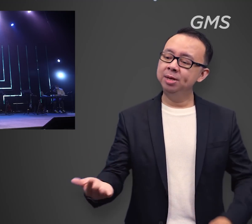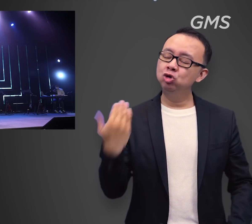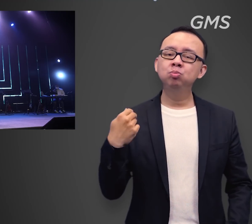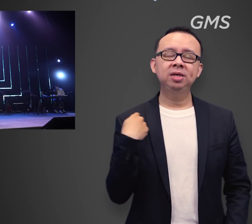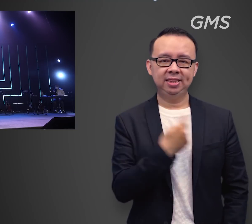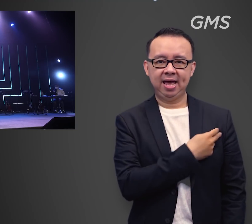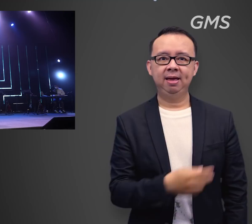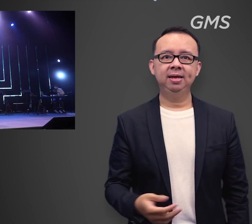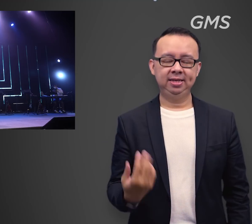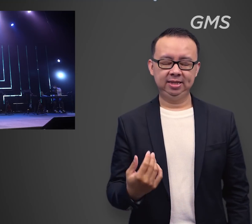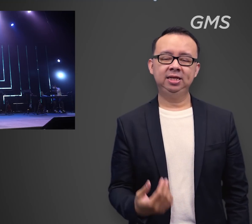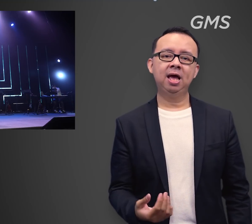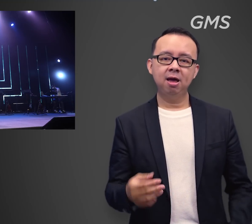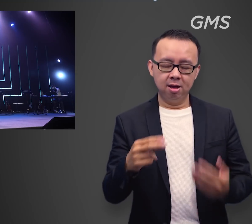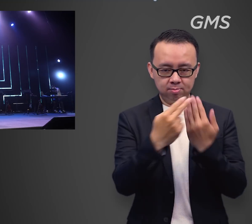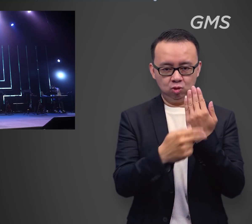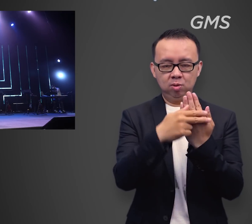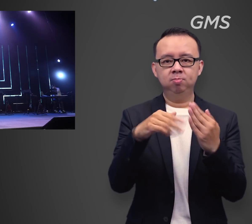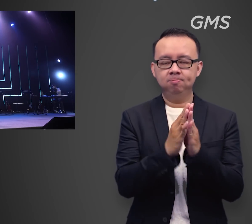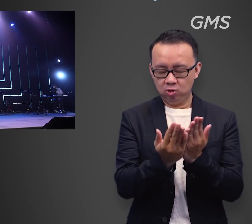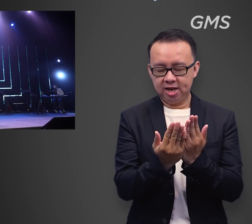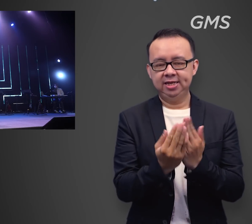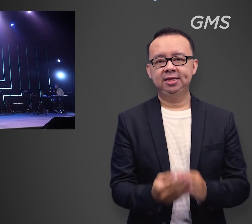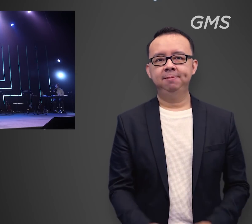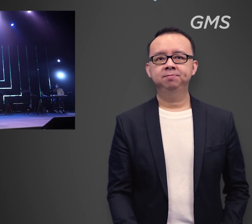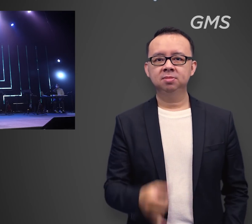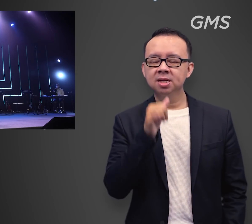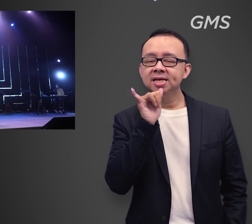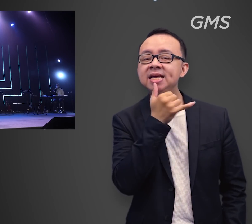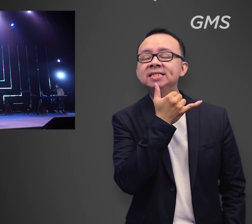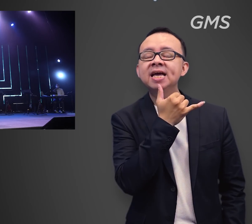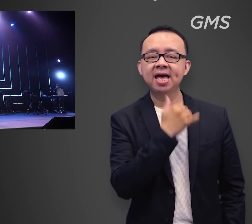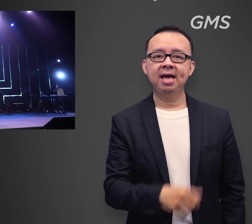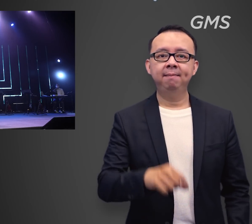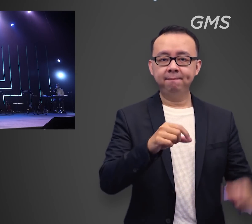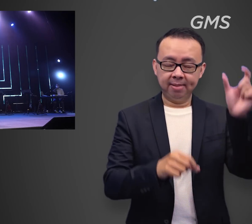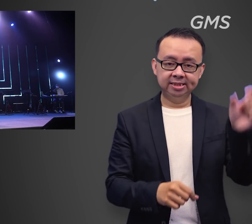54. Mulai ayat yang ke-7 sampai dengan yang ke-14.